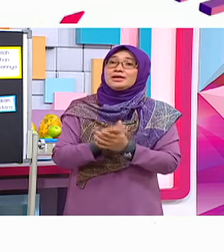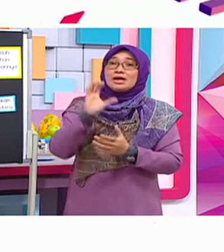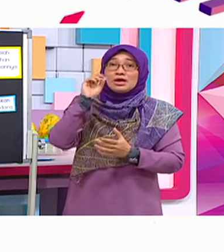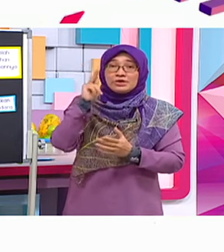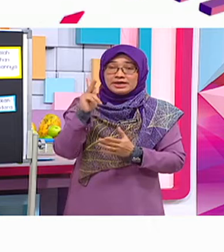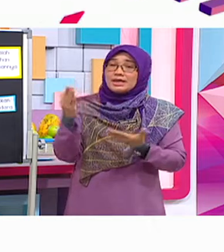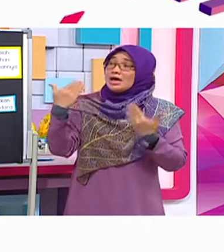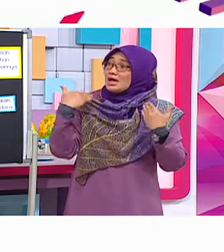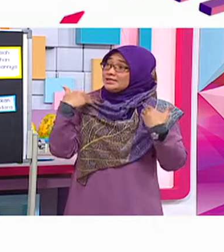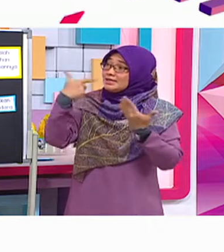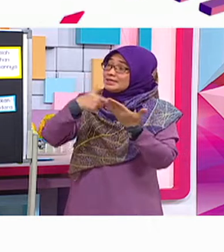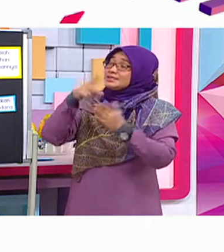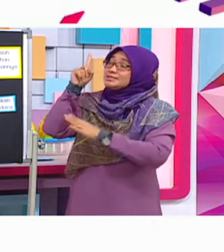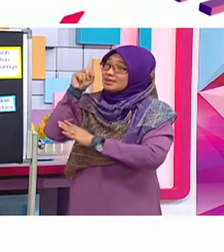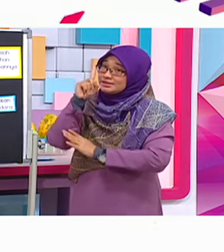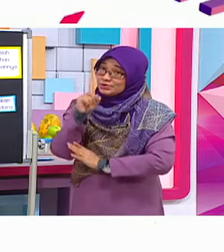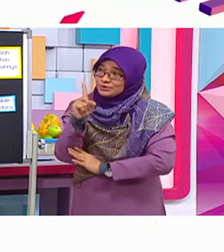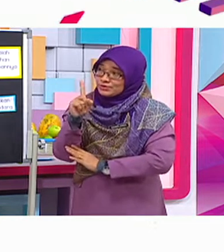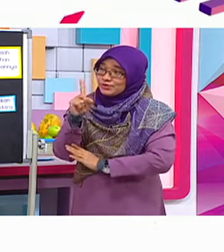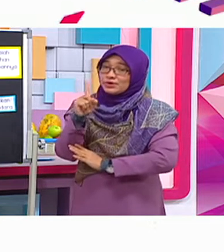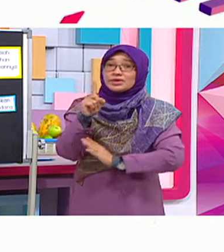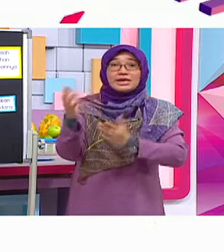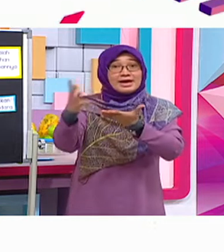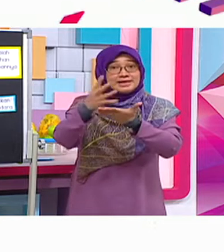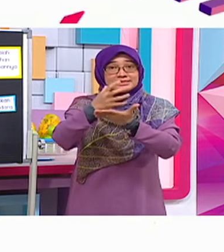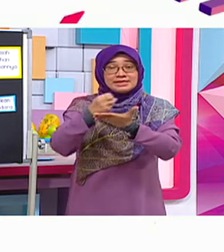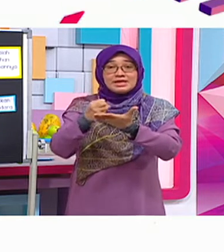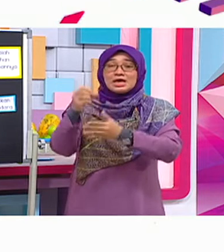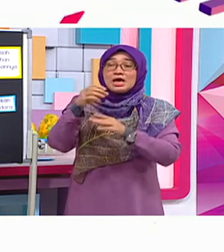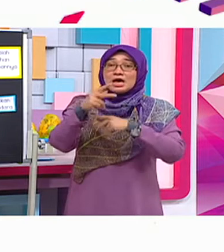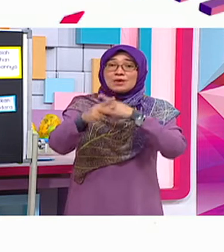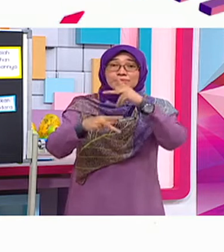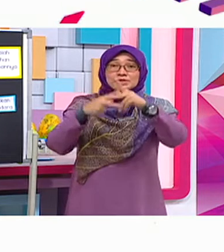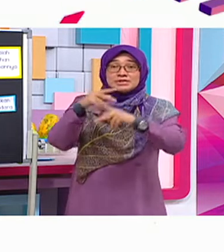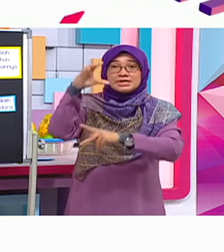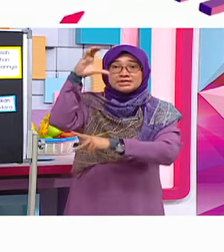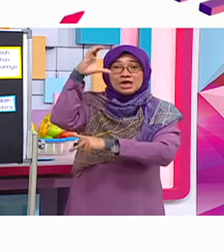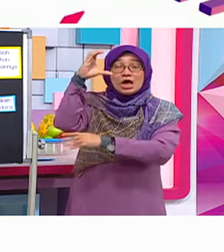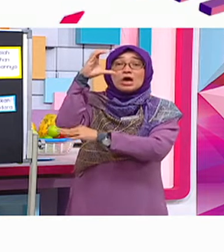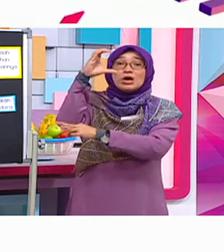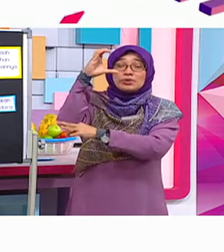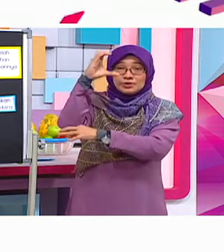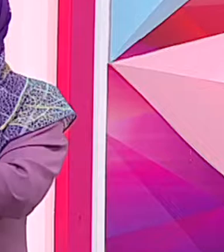oke Ada lagi satu oke hasil proses fotosintesis